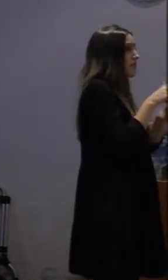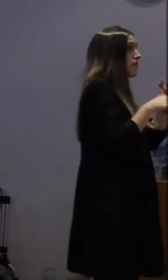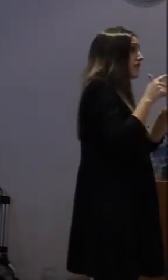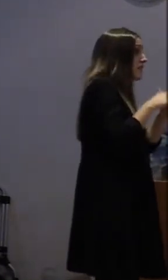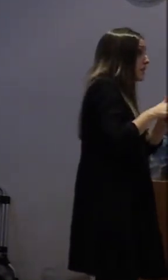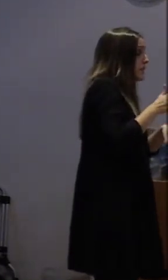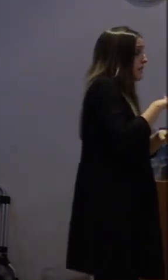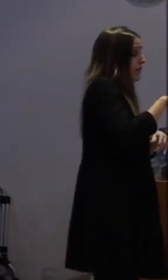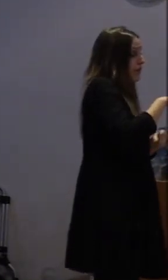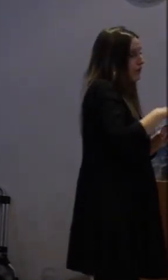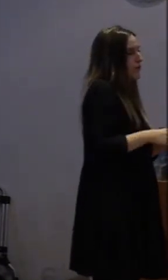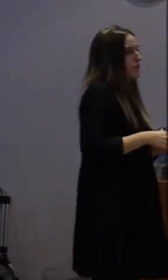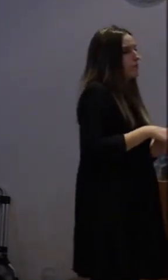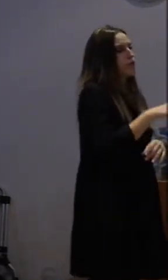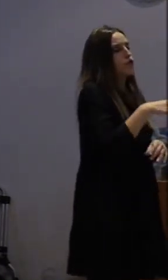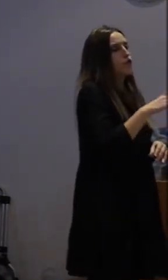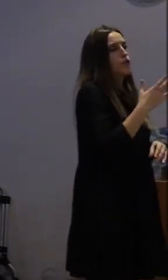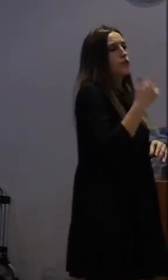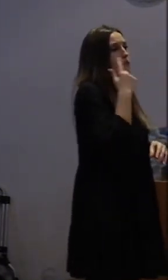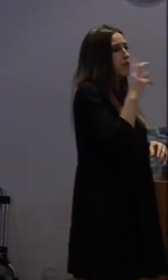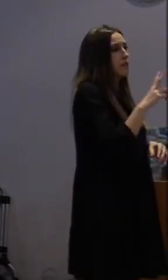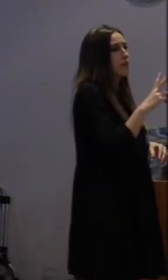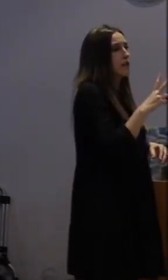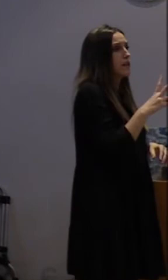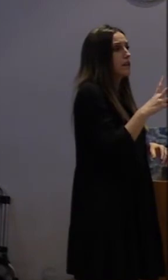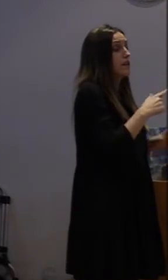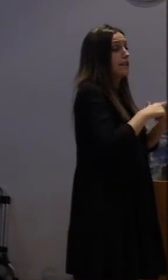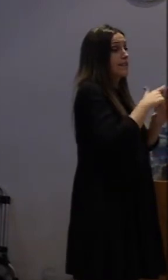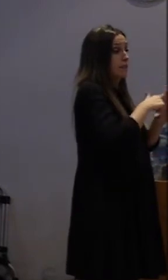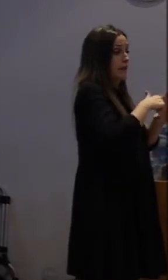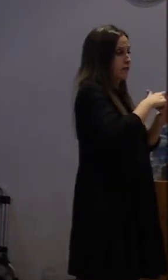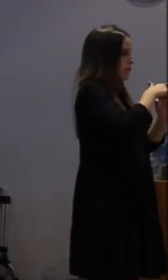sitios, en el que se registran temperaturas bastante más bajas que las